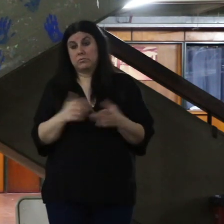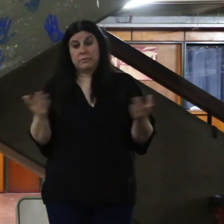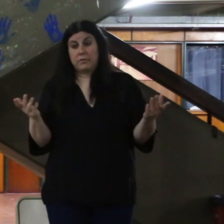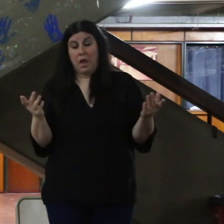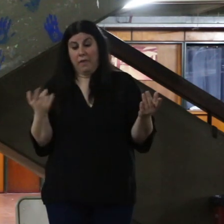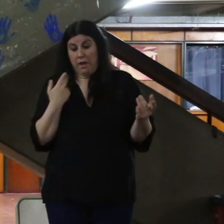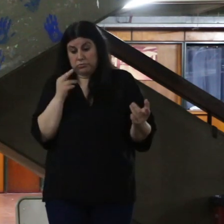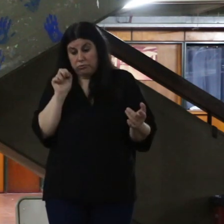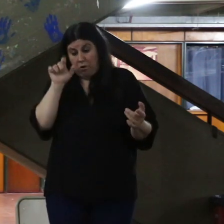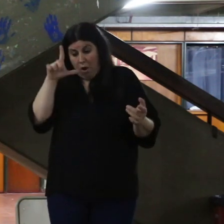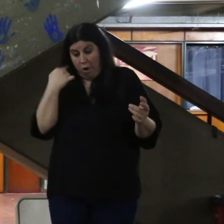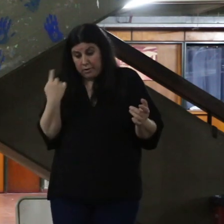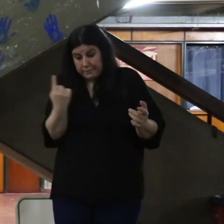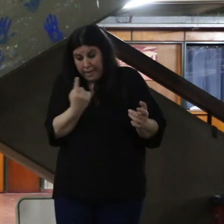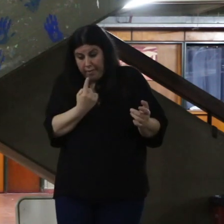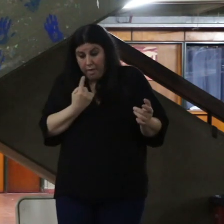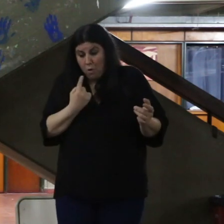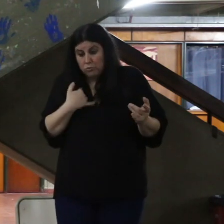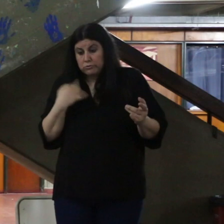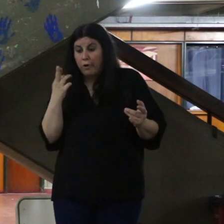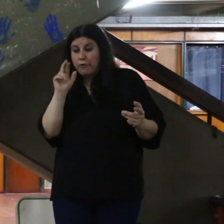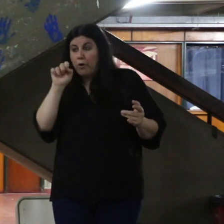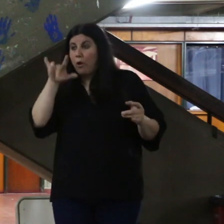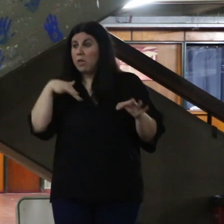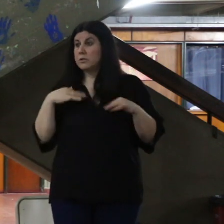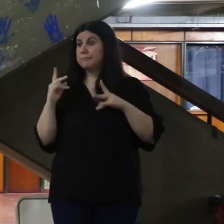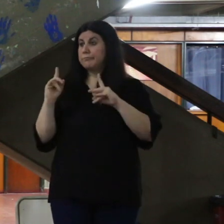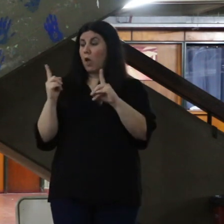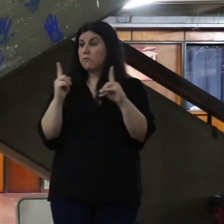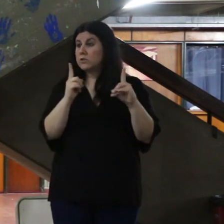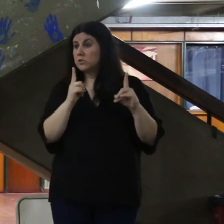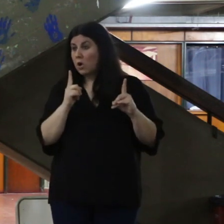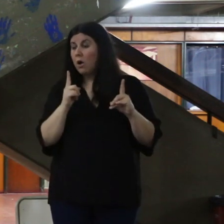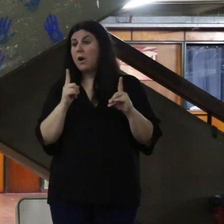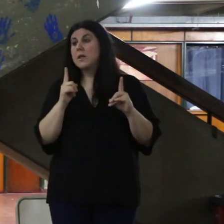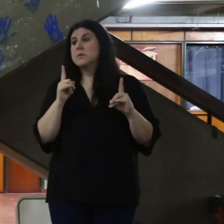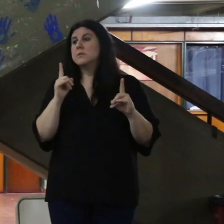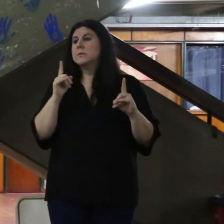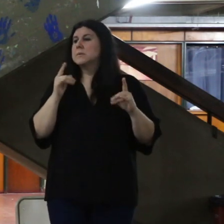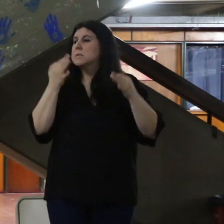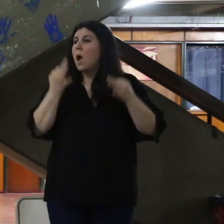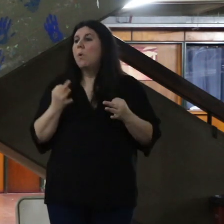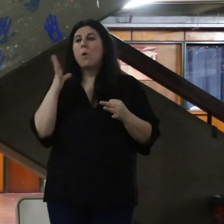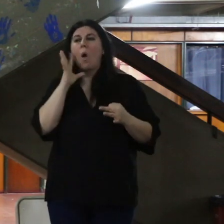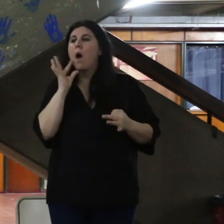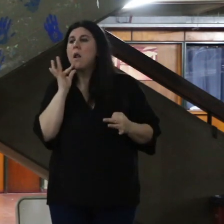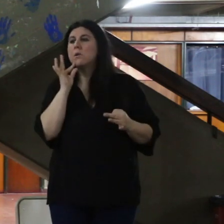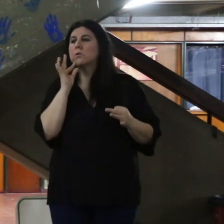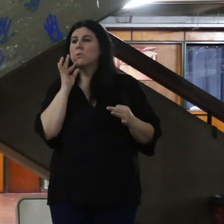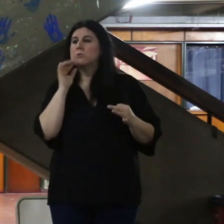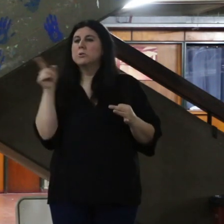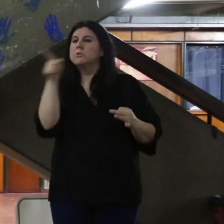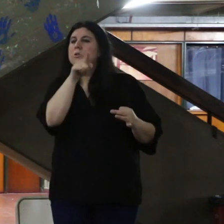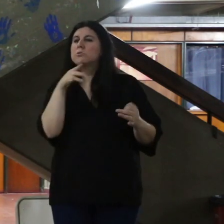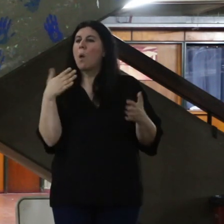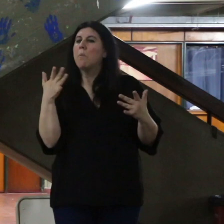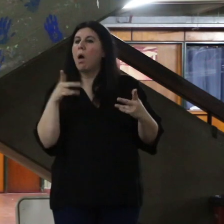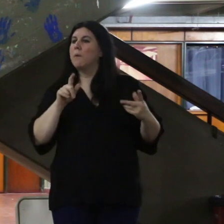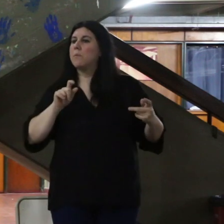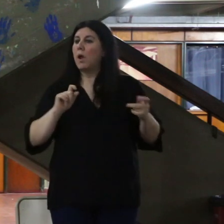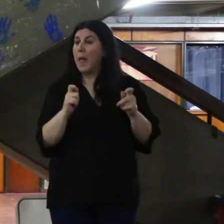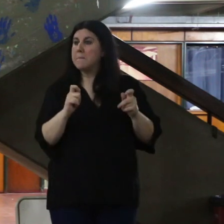nuestro pequeño lugar de educadores, seguramente en algo podemos interrumpir. Nunca